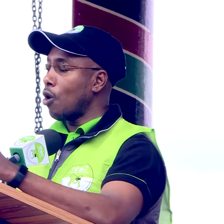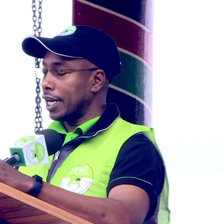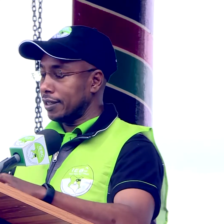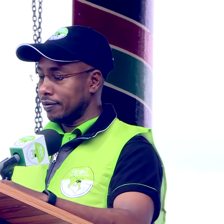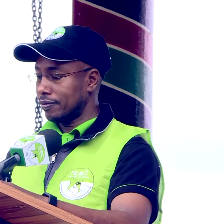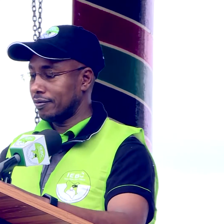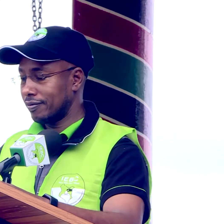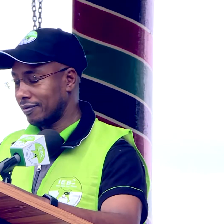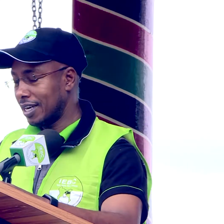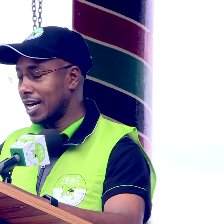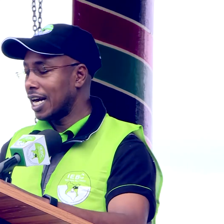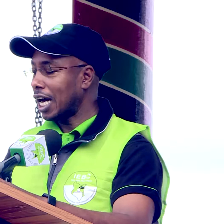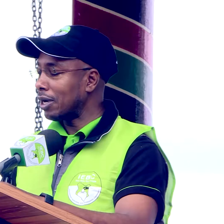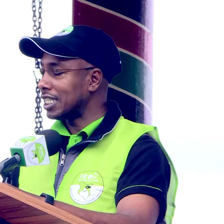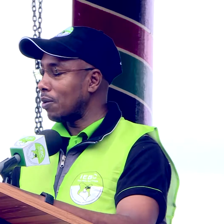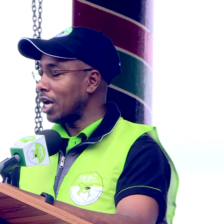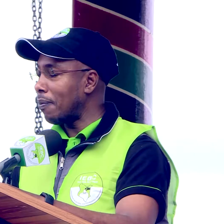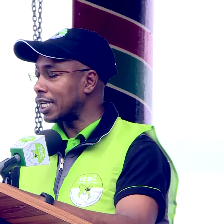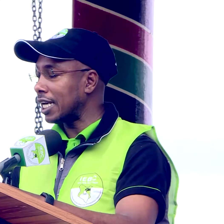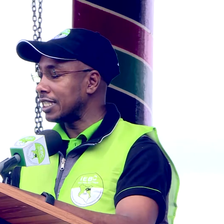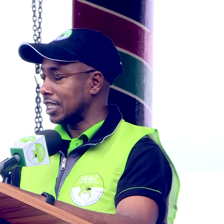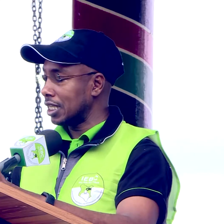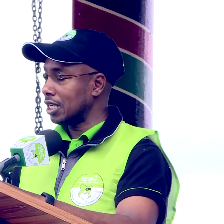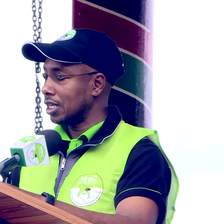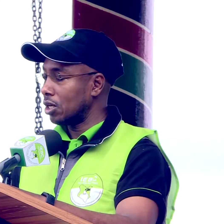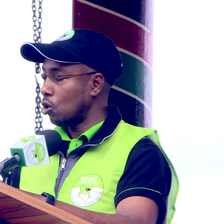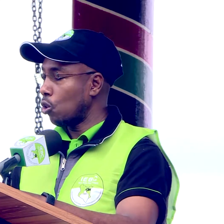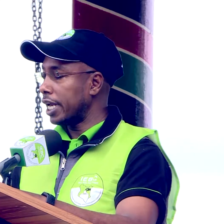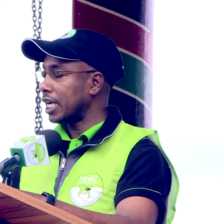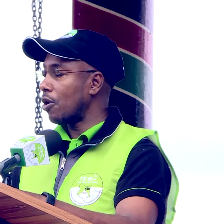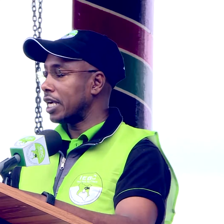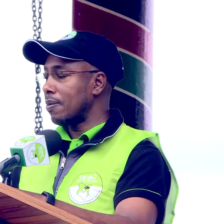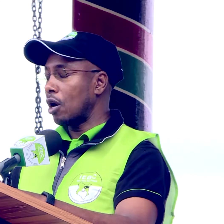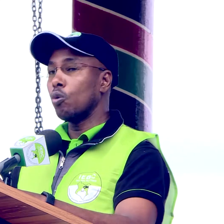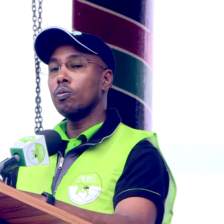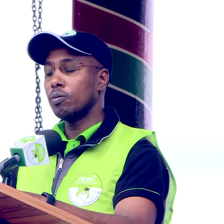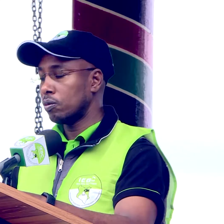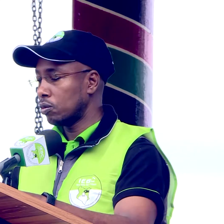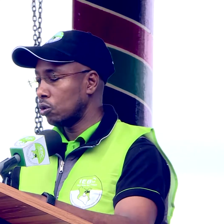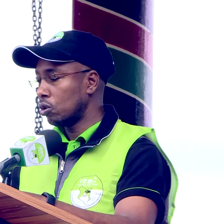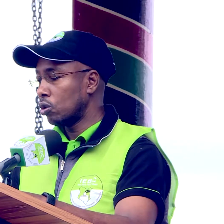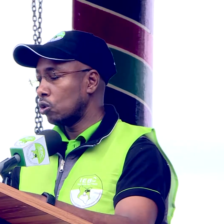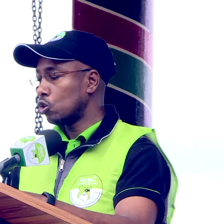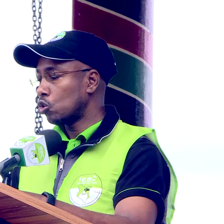Mabibi na mabwana, kama sehemu ya maandalizi kuelekea wiki hii maalum,